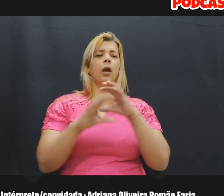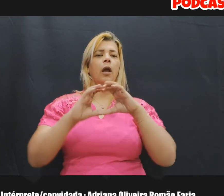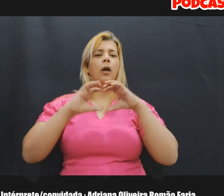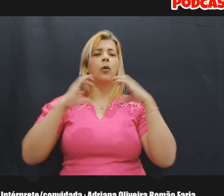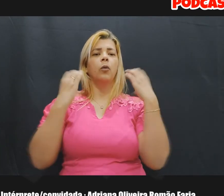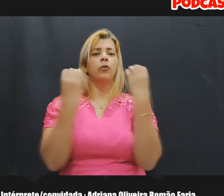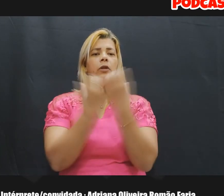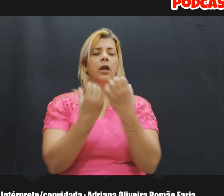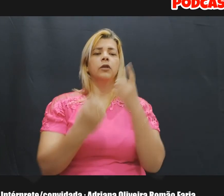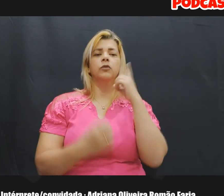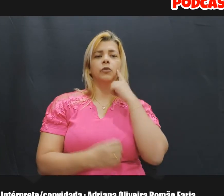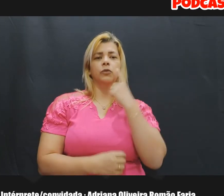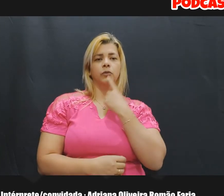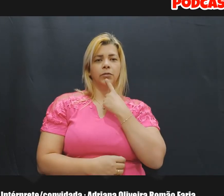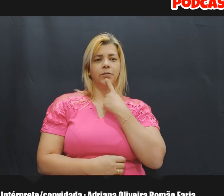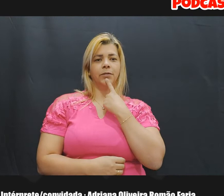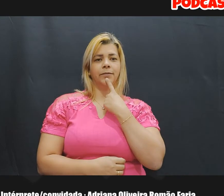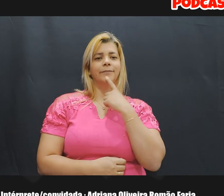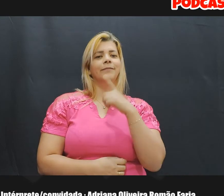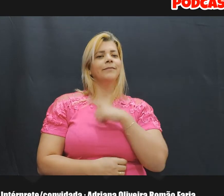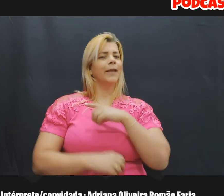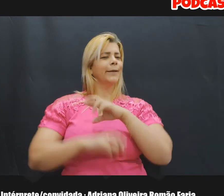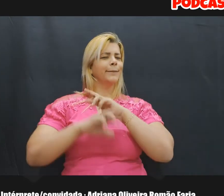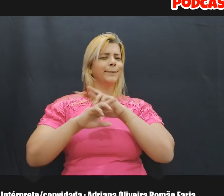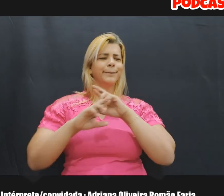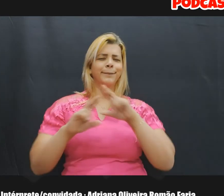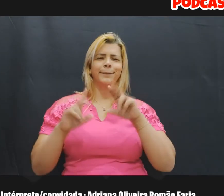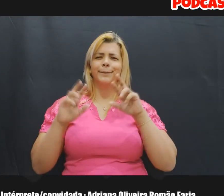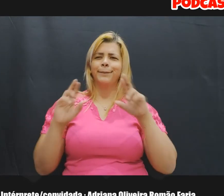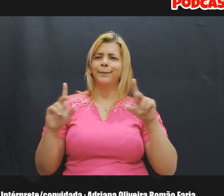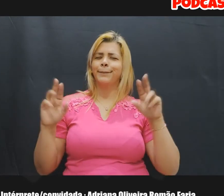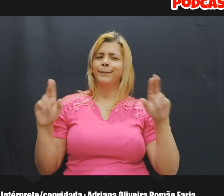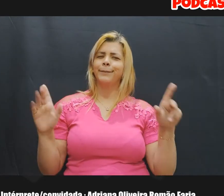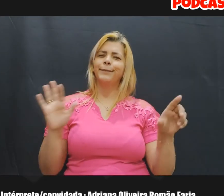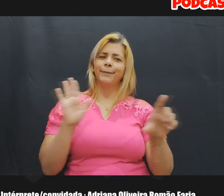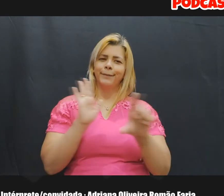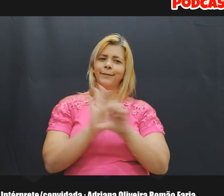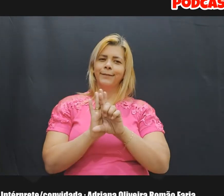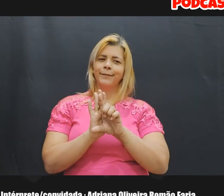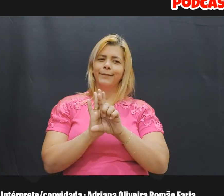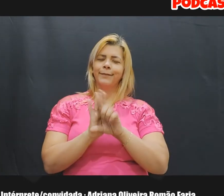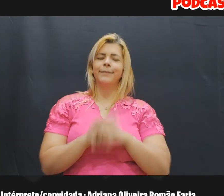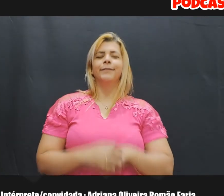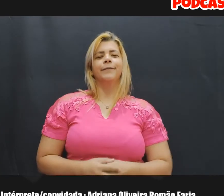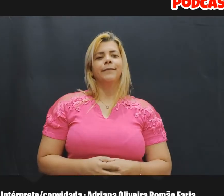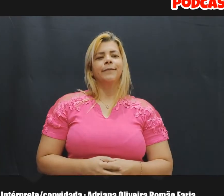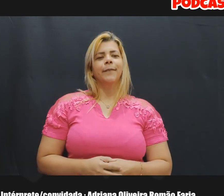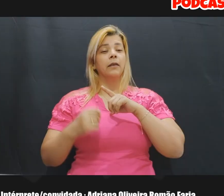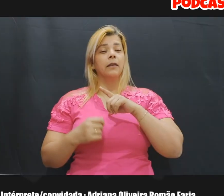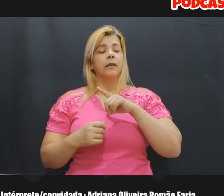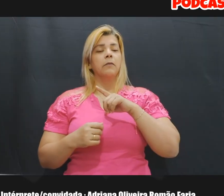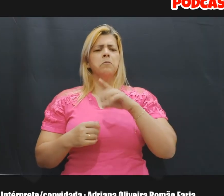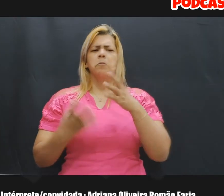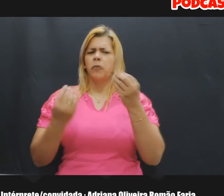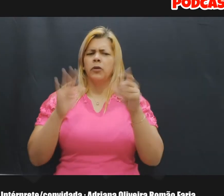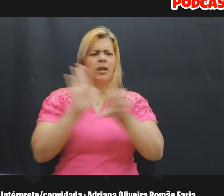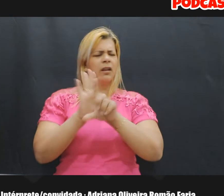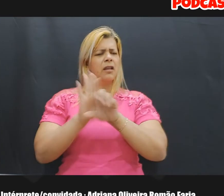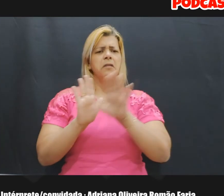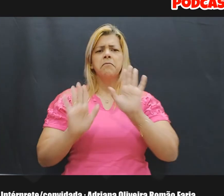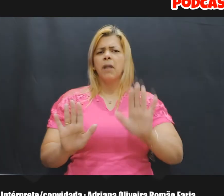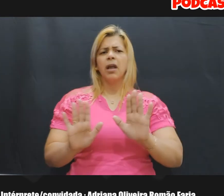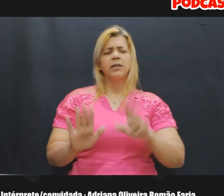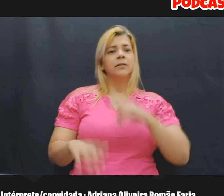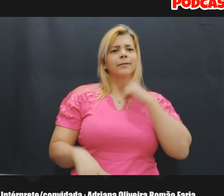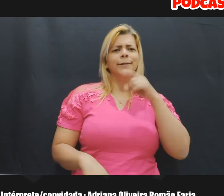2. Professora, temos muitas coisas, muitas leis. Existe alguma... Apesar de existir muita lei, a gente não vê